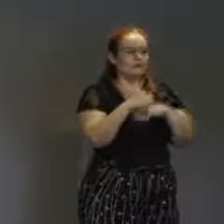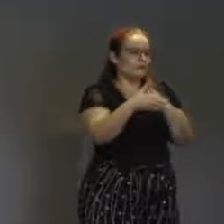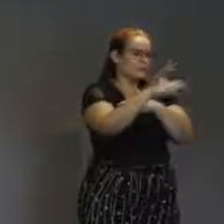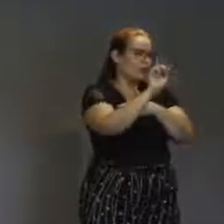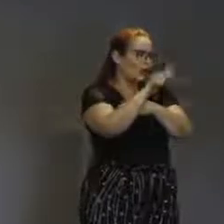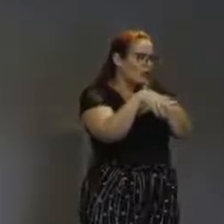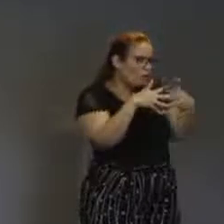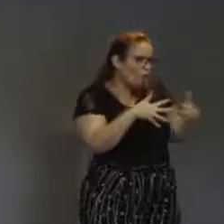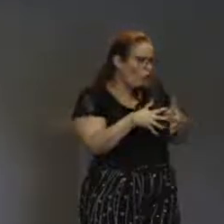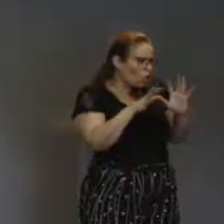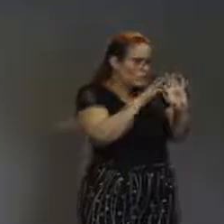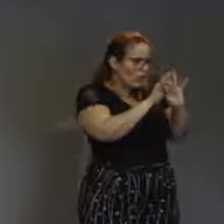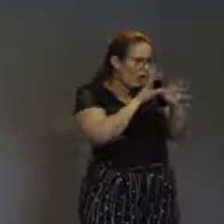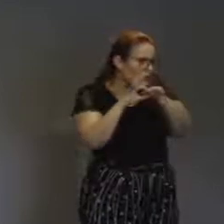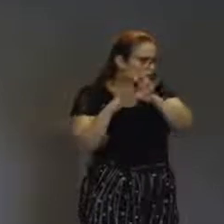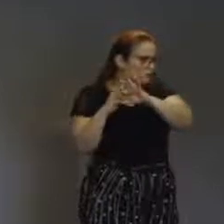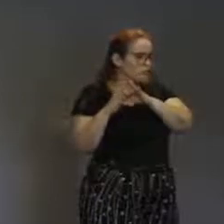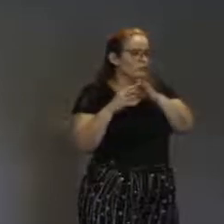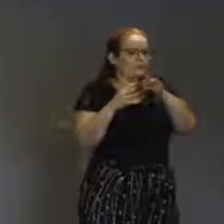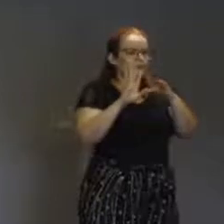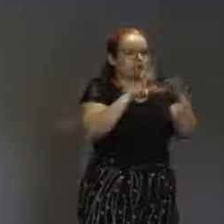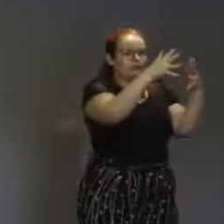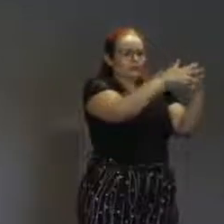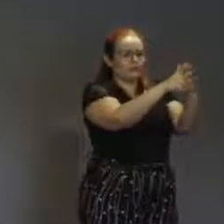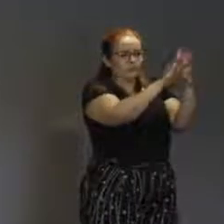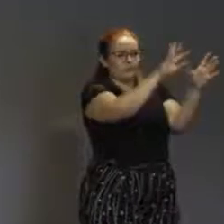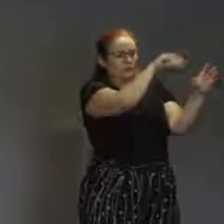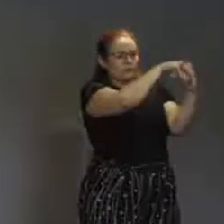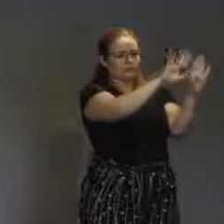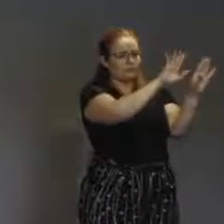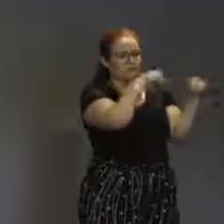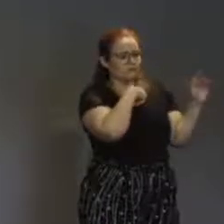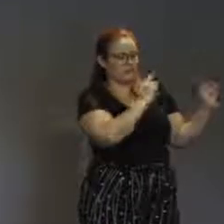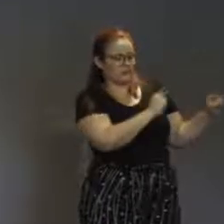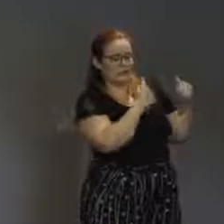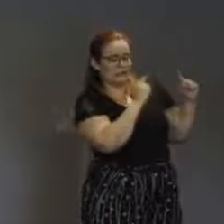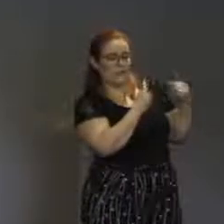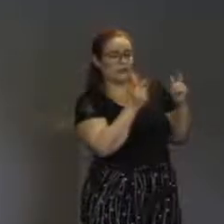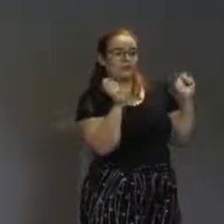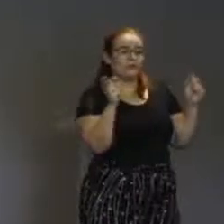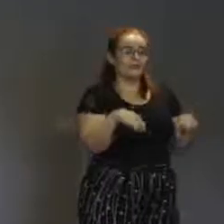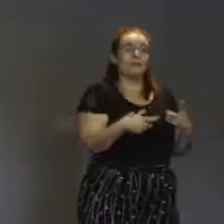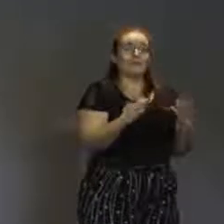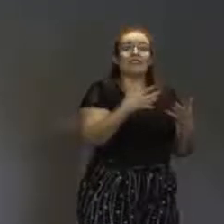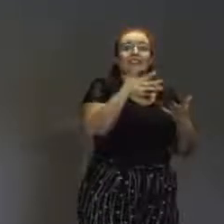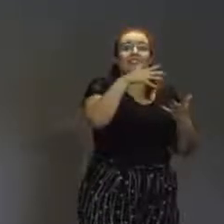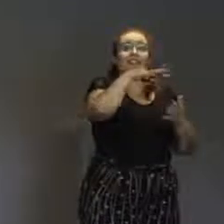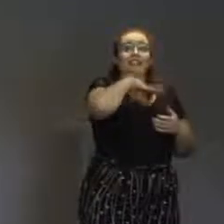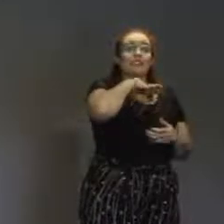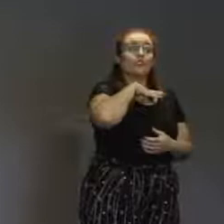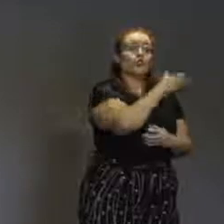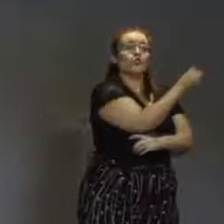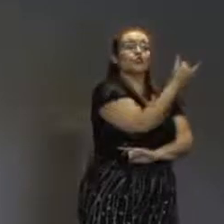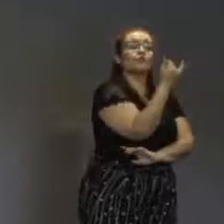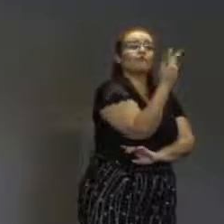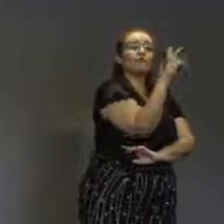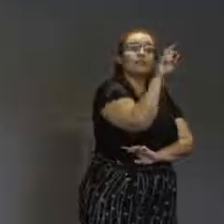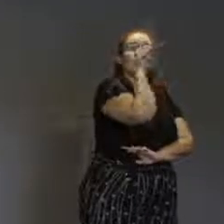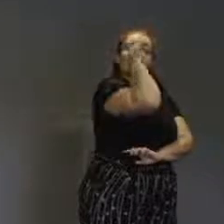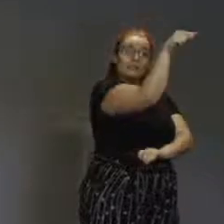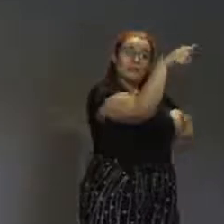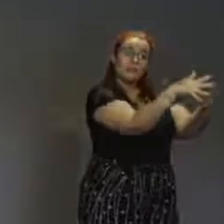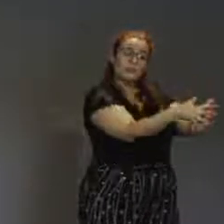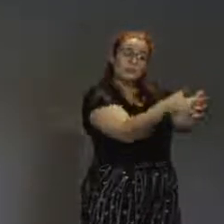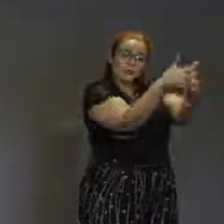mas a lógica eu acho que pode ser provocativa. E eles pegaram 25 cidades dos Estados Unidos para ranquear,